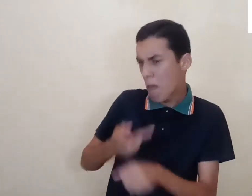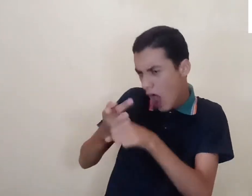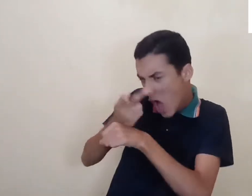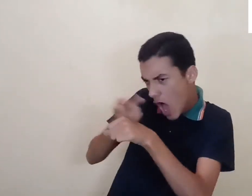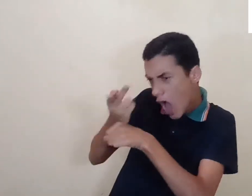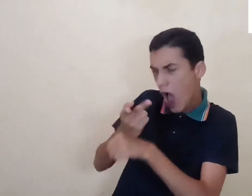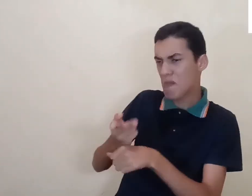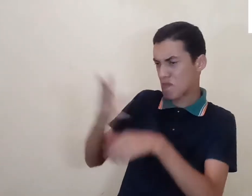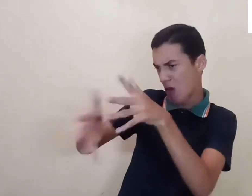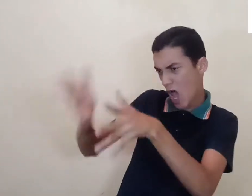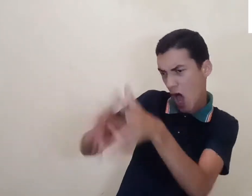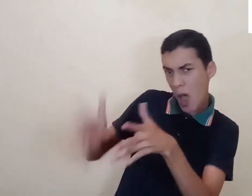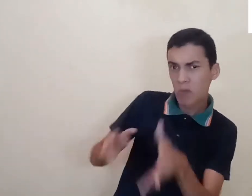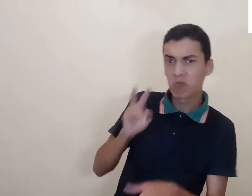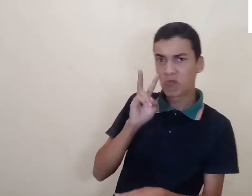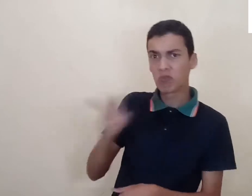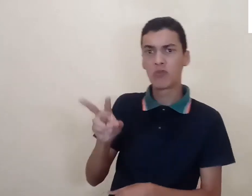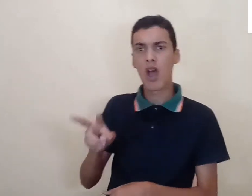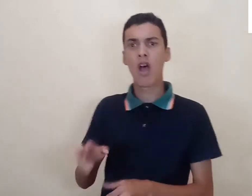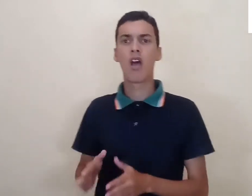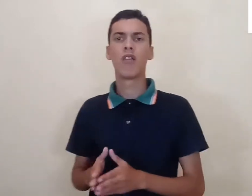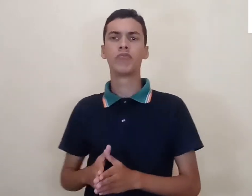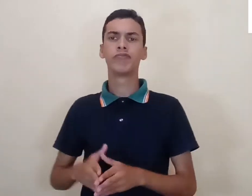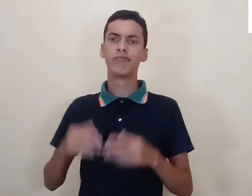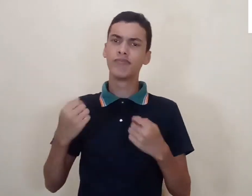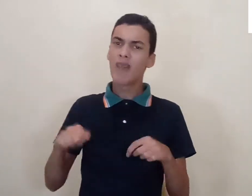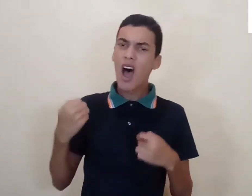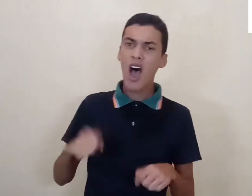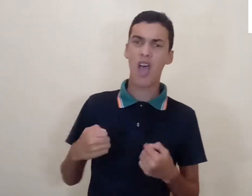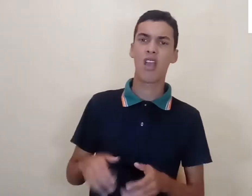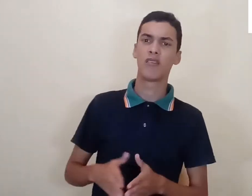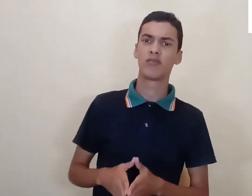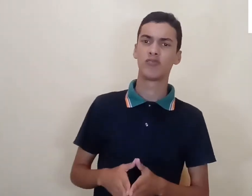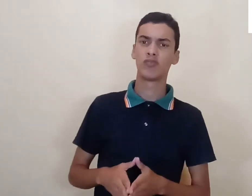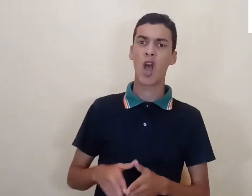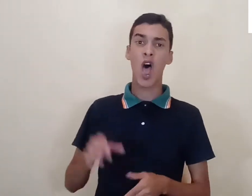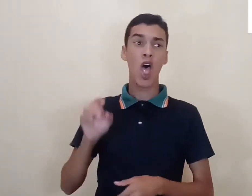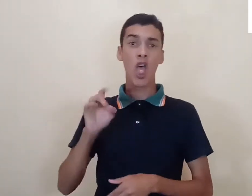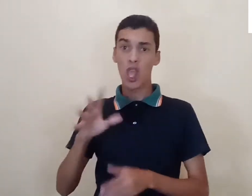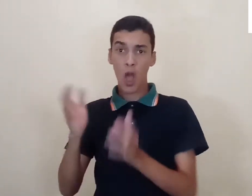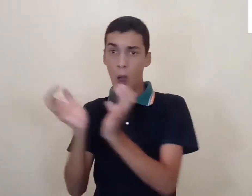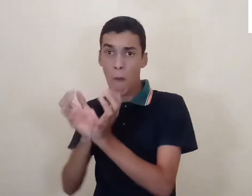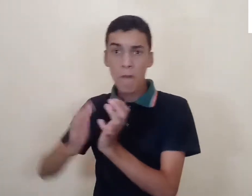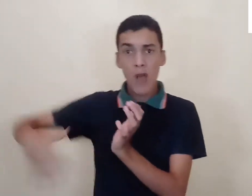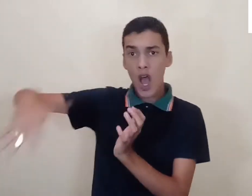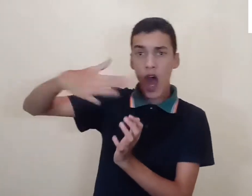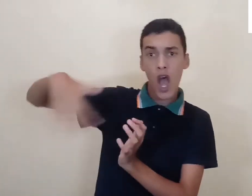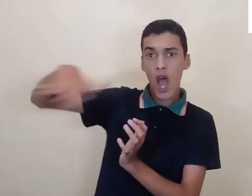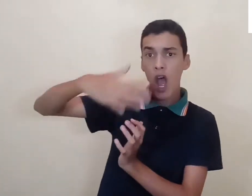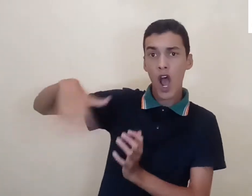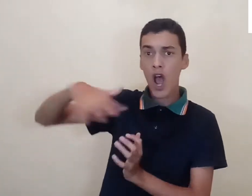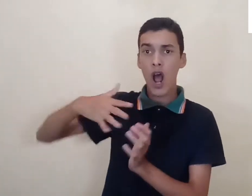sinais Sidewiring, perceber os detalhes da Libras, como configuração de mão, orientação da